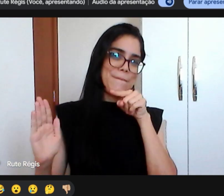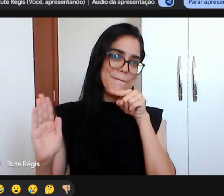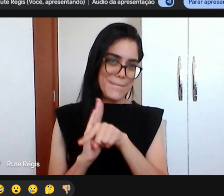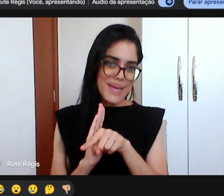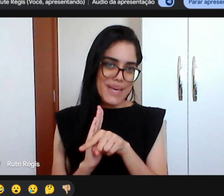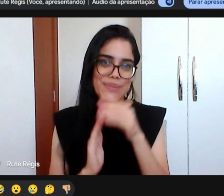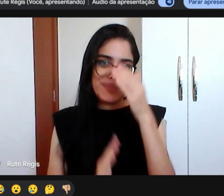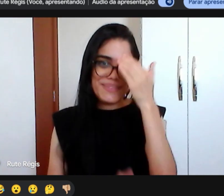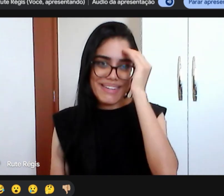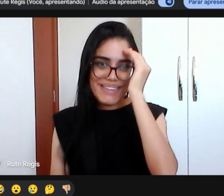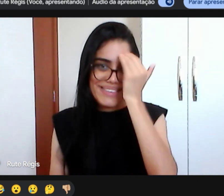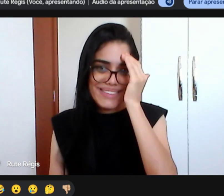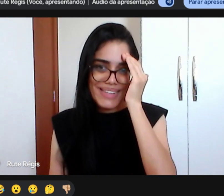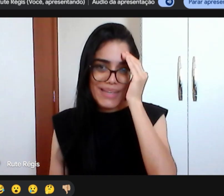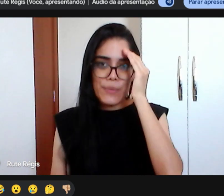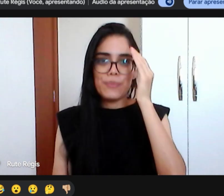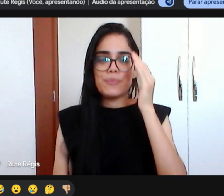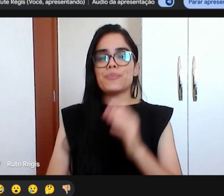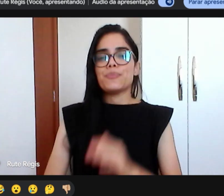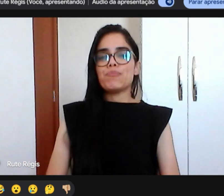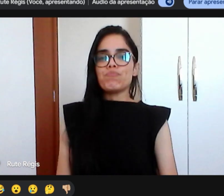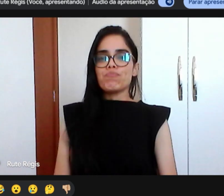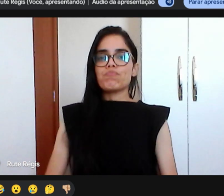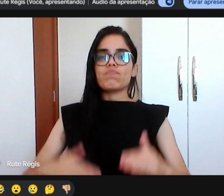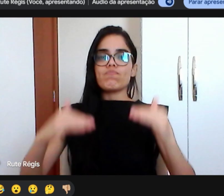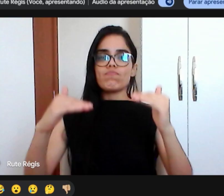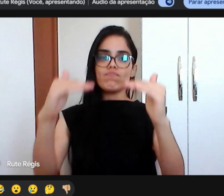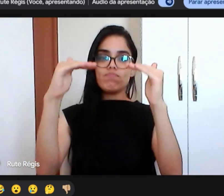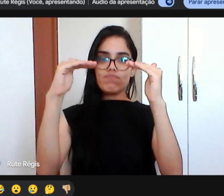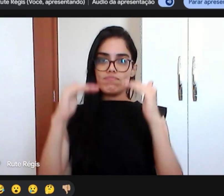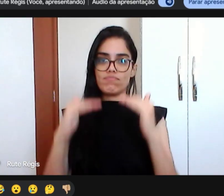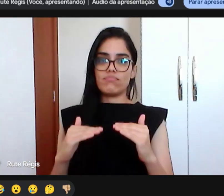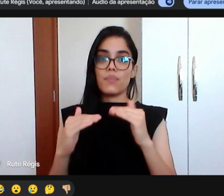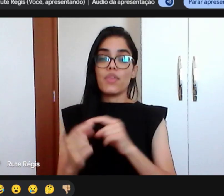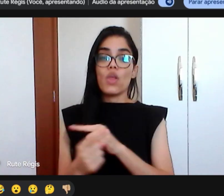vai responder a essa questão de pesquisa, entendeu?